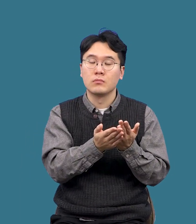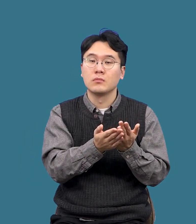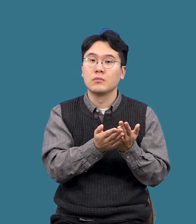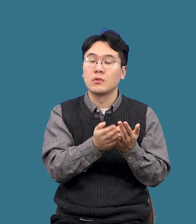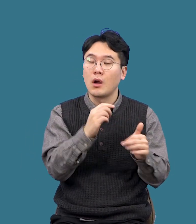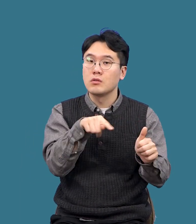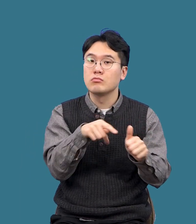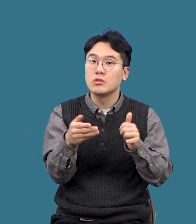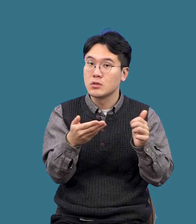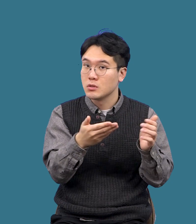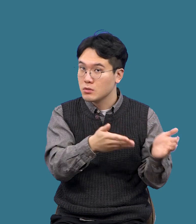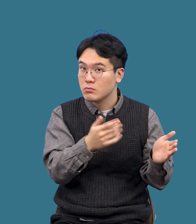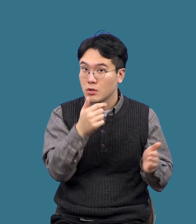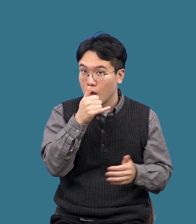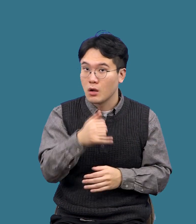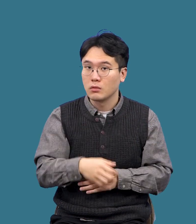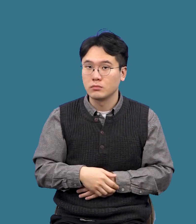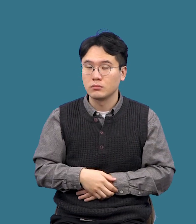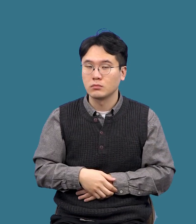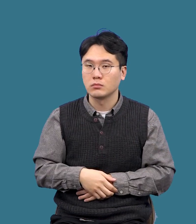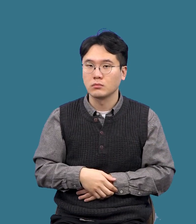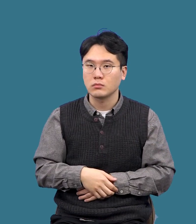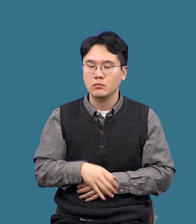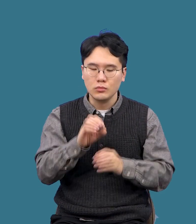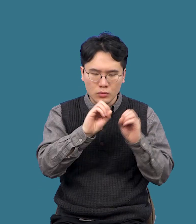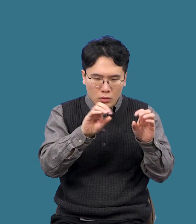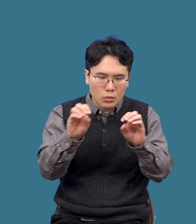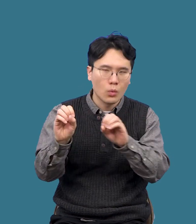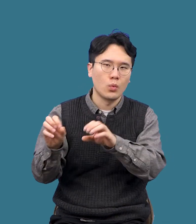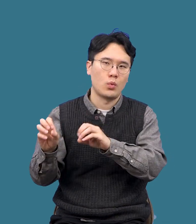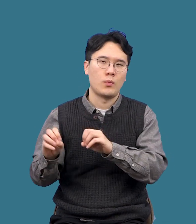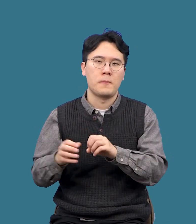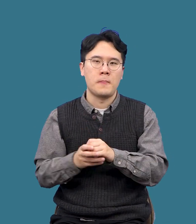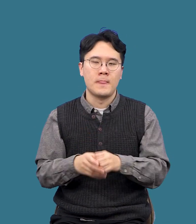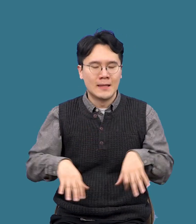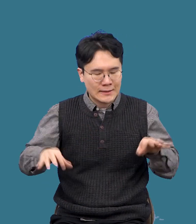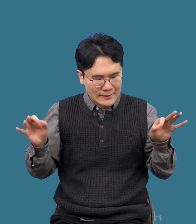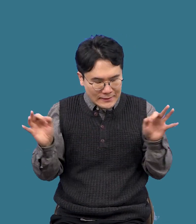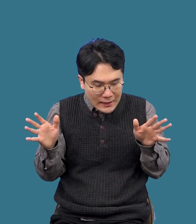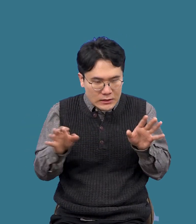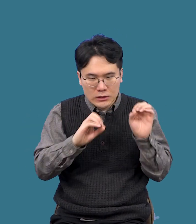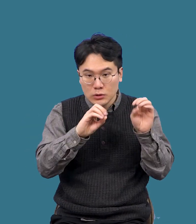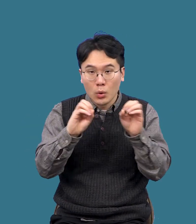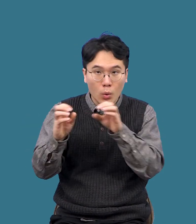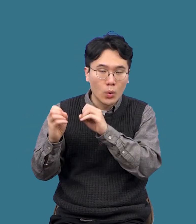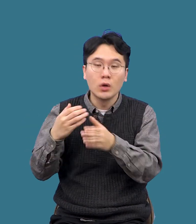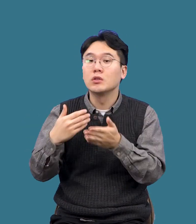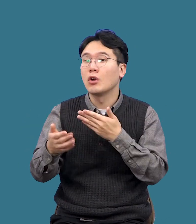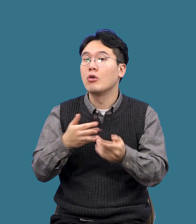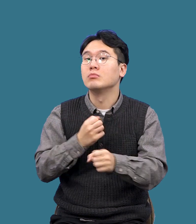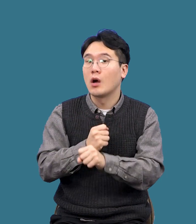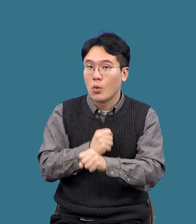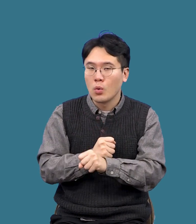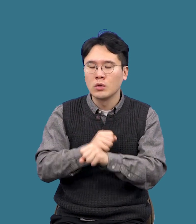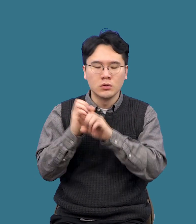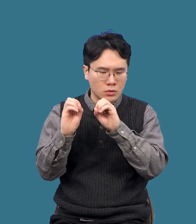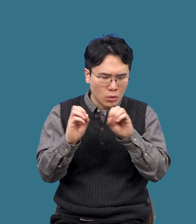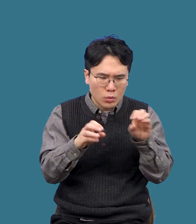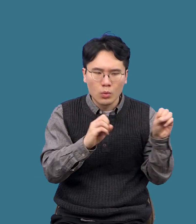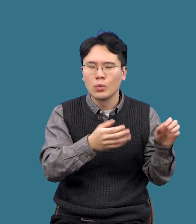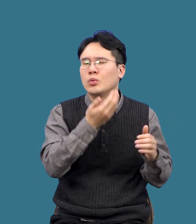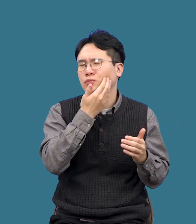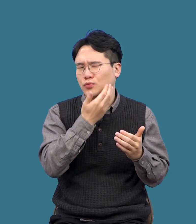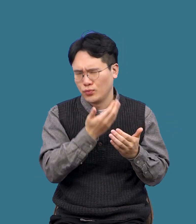그들에게 전도의 중요성, 선교의 경험, 그들에게 단기 선교도 경험시키고 전도하는 것이 얼마나 중요한